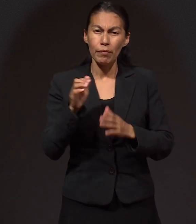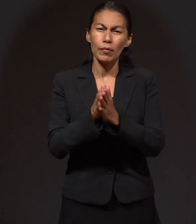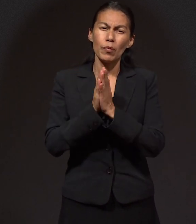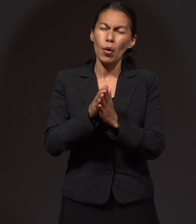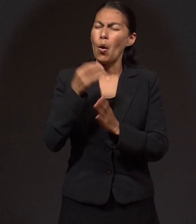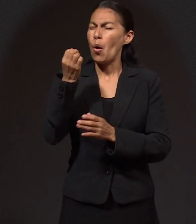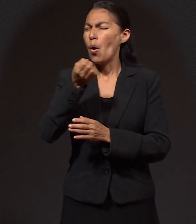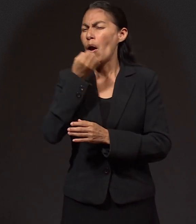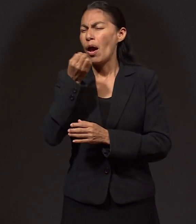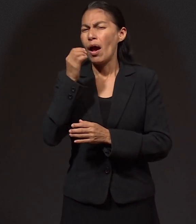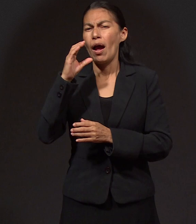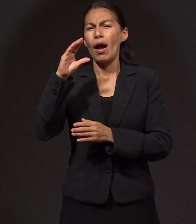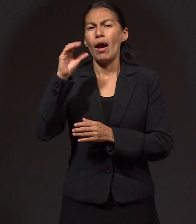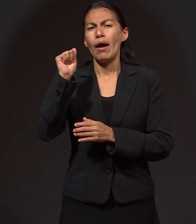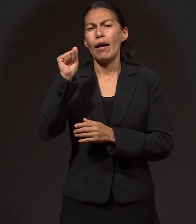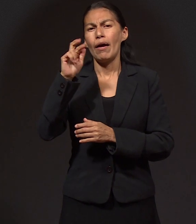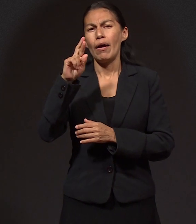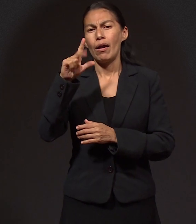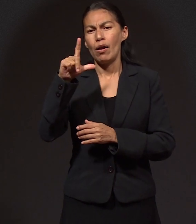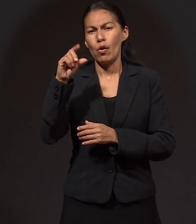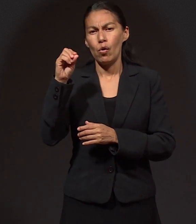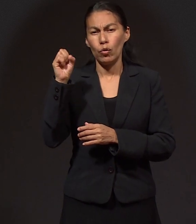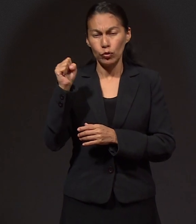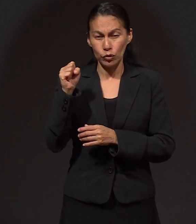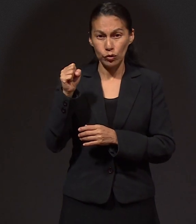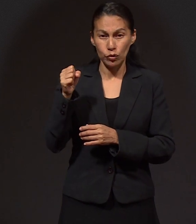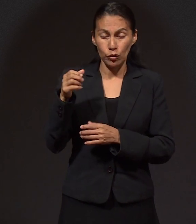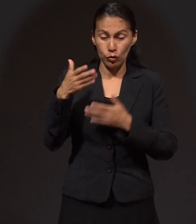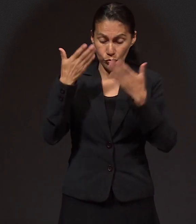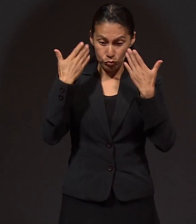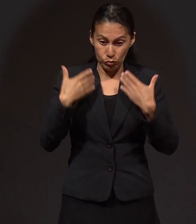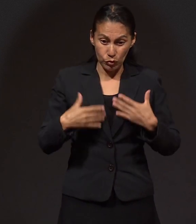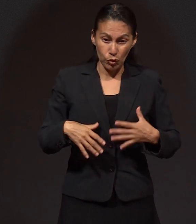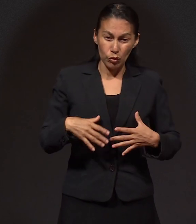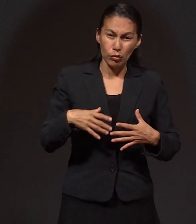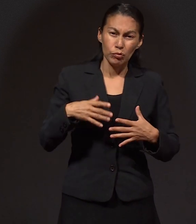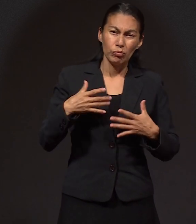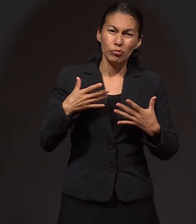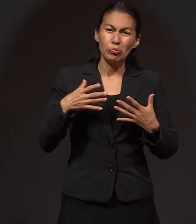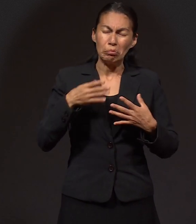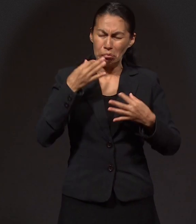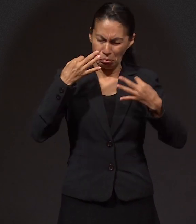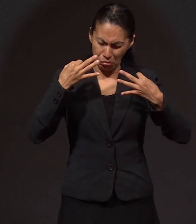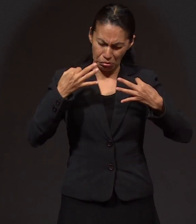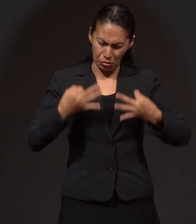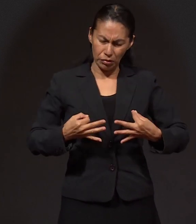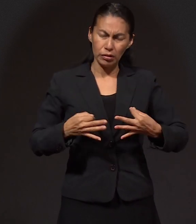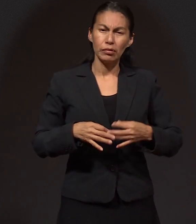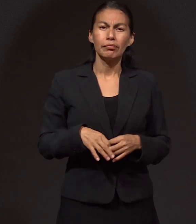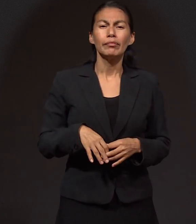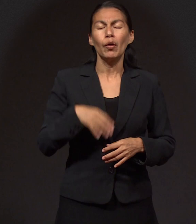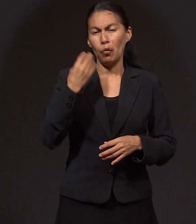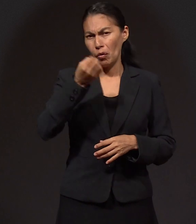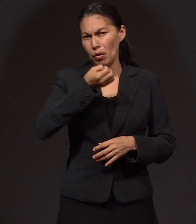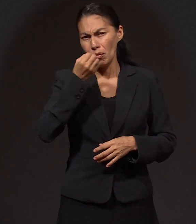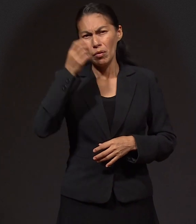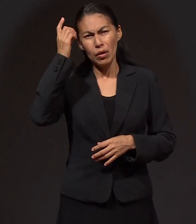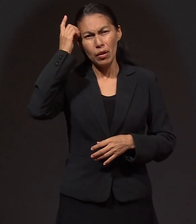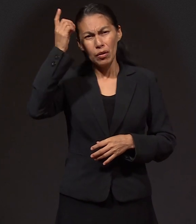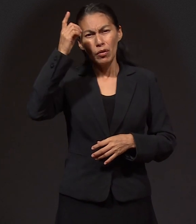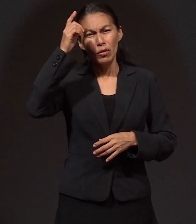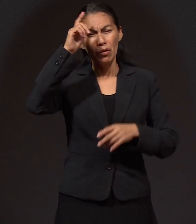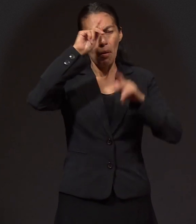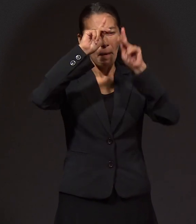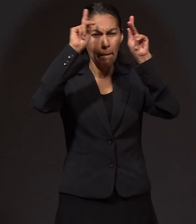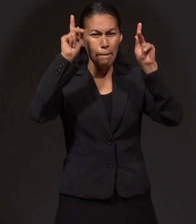Dios pueda normalizar su presión para que Dios en Carlos pueda habitar y pueda